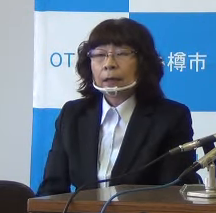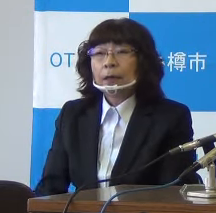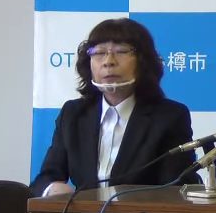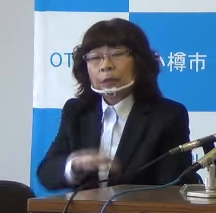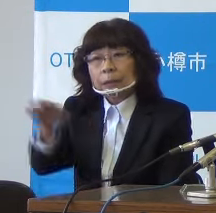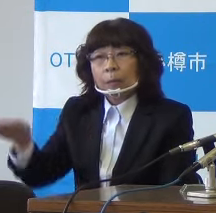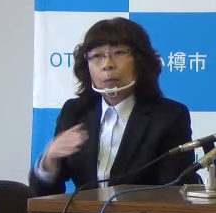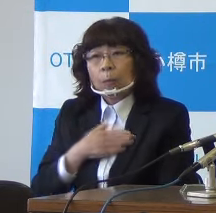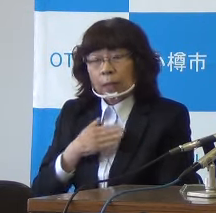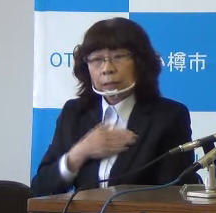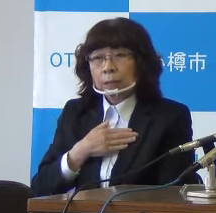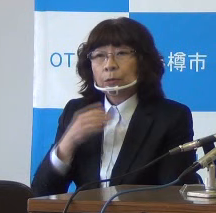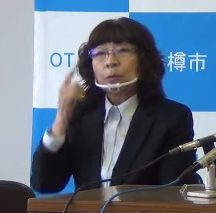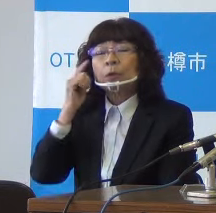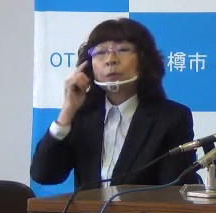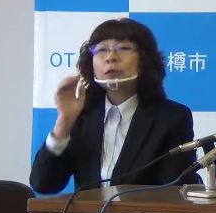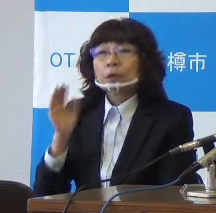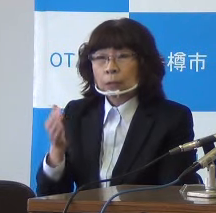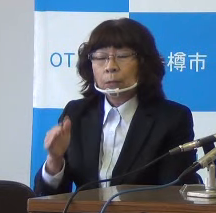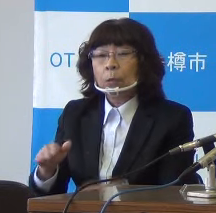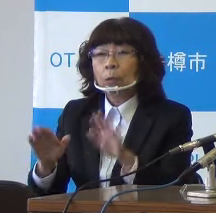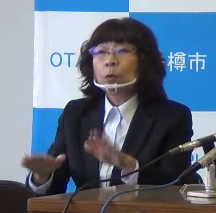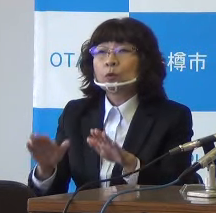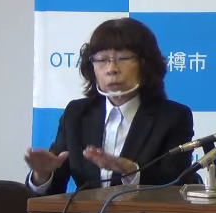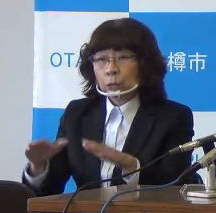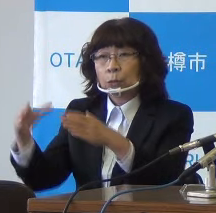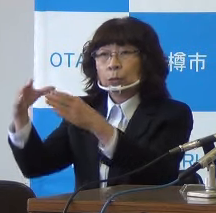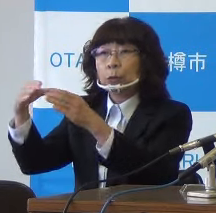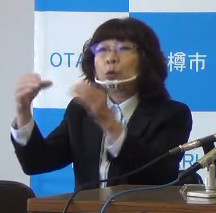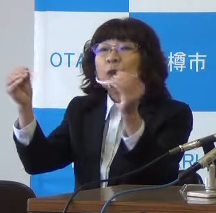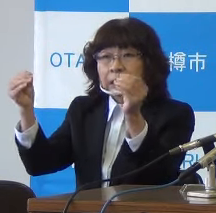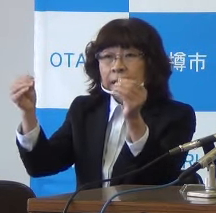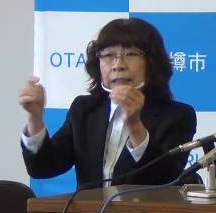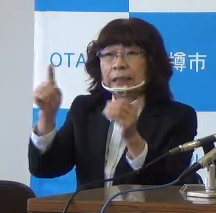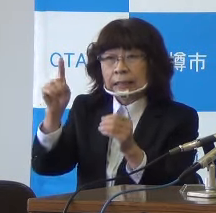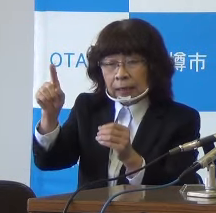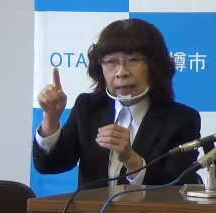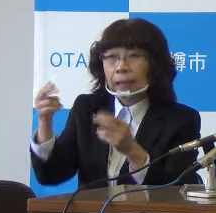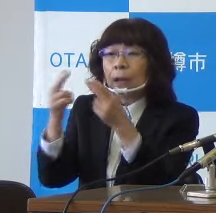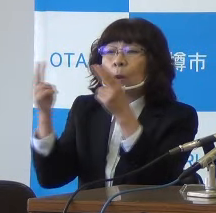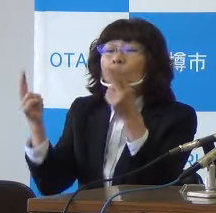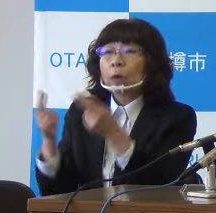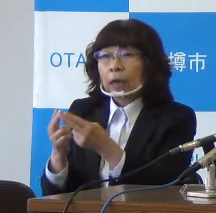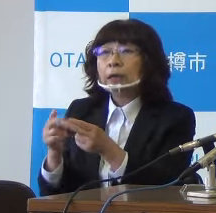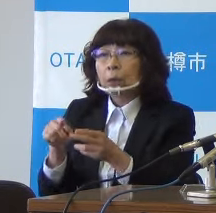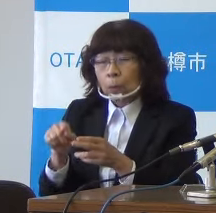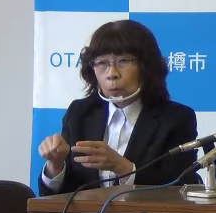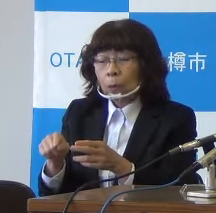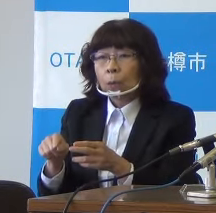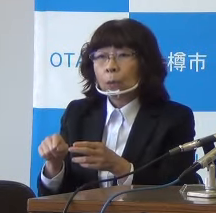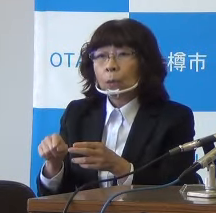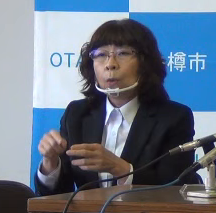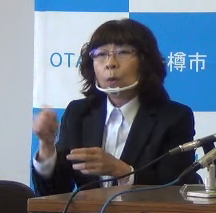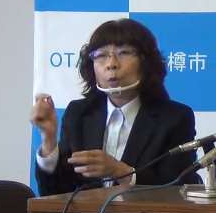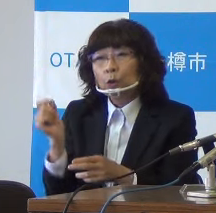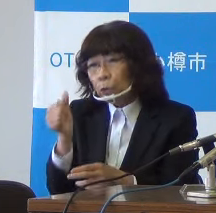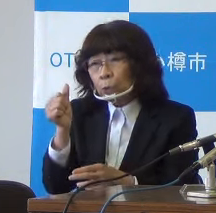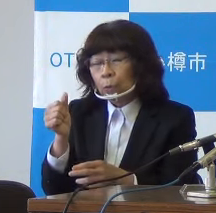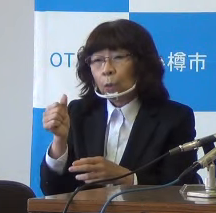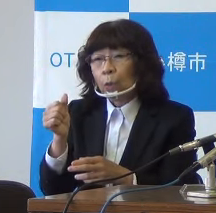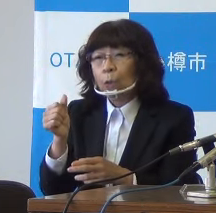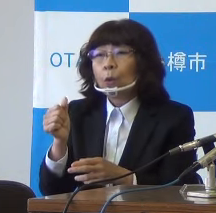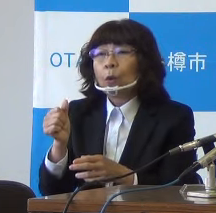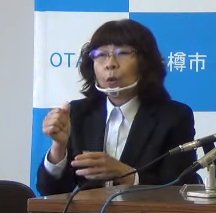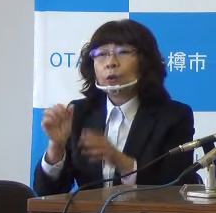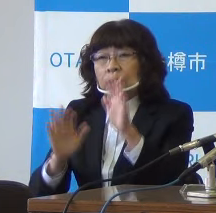の通り本日国が北海道を急遽緊